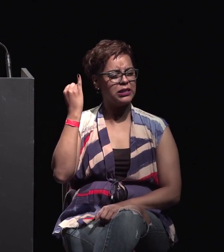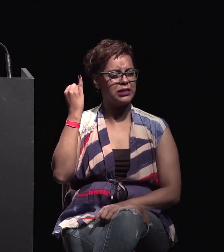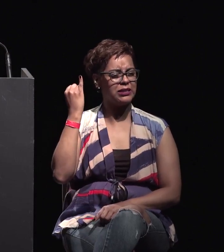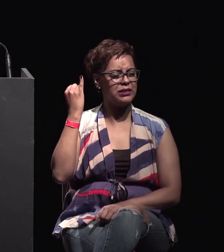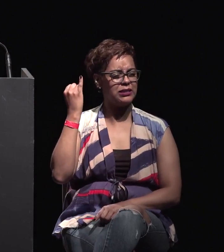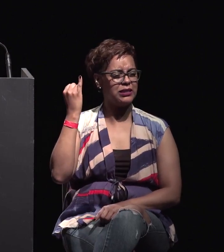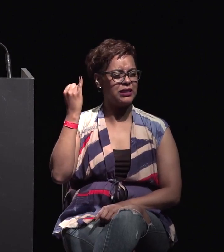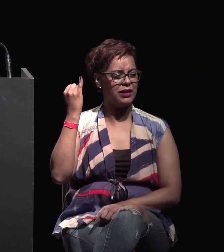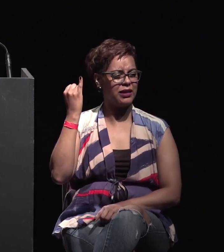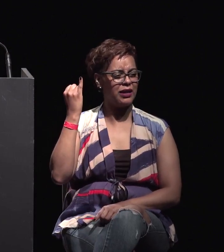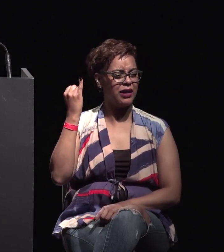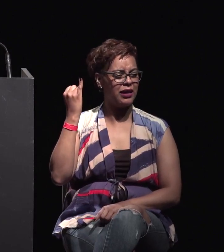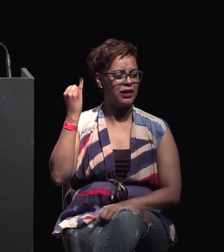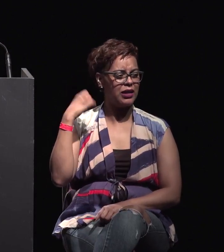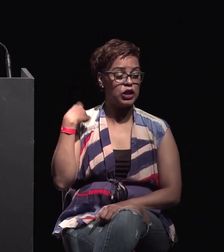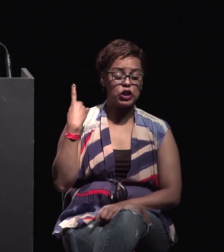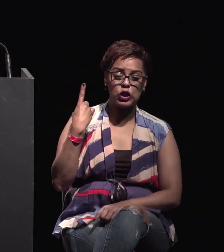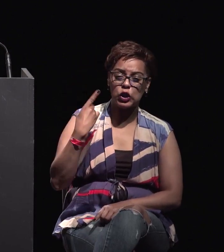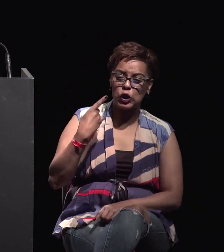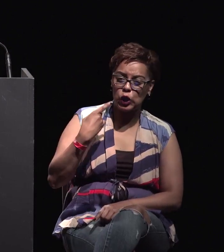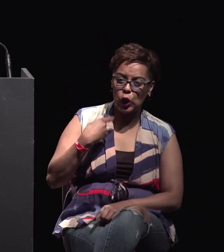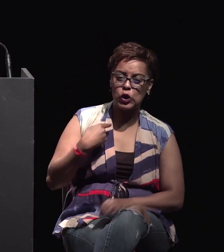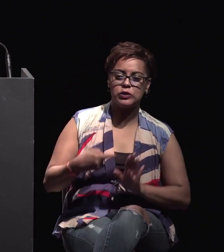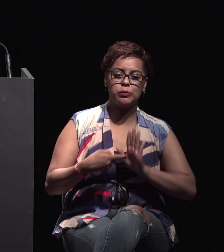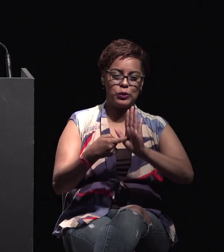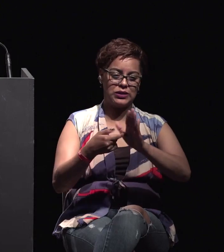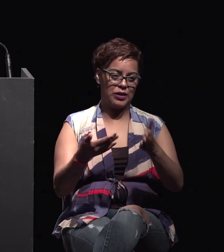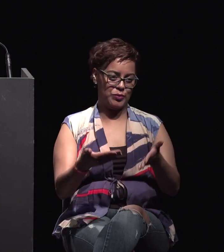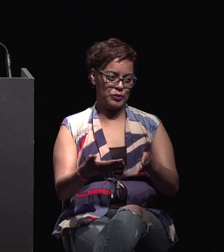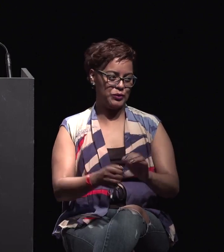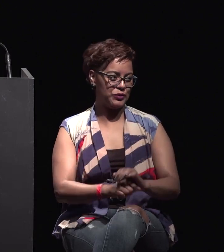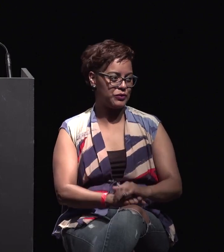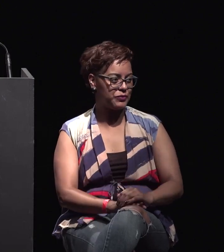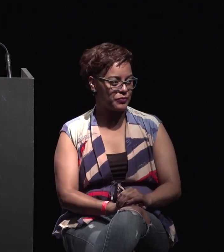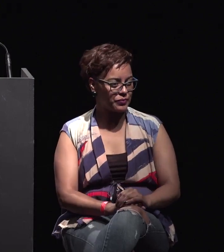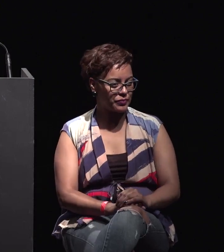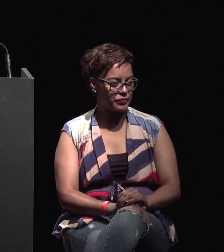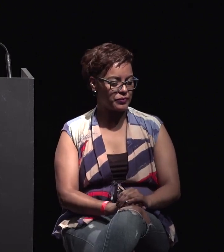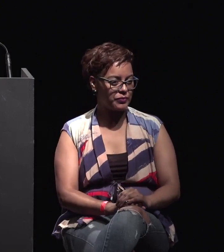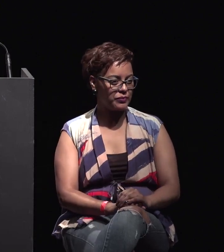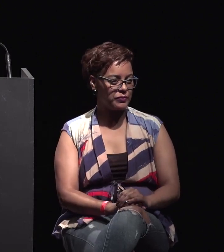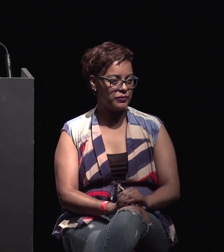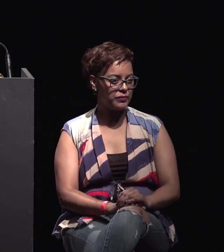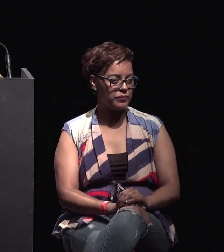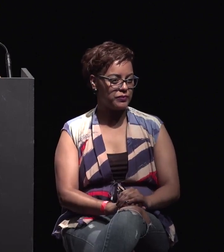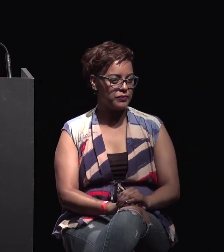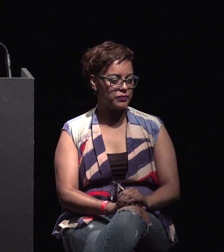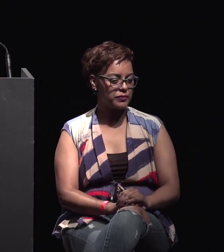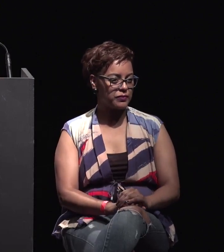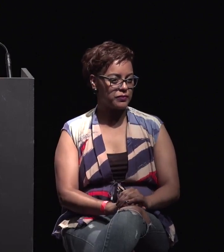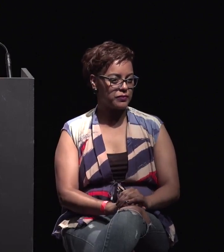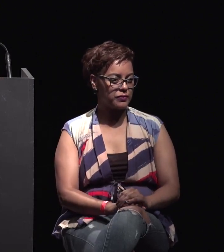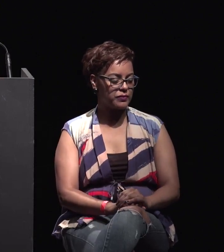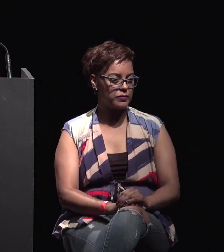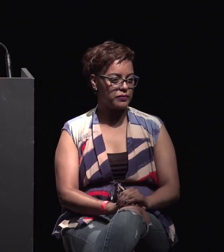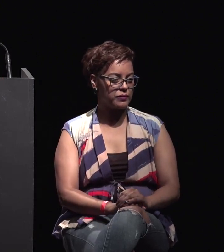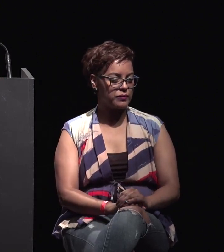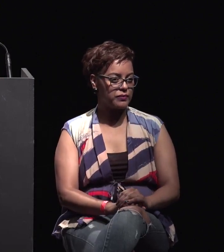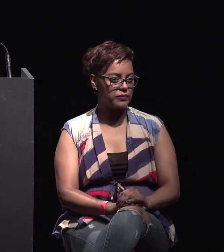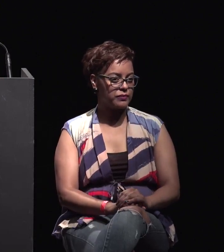também a se destacar. E tem um conjunto